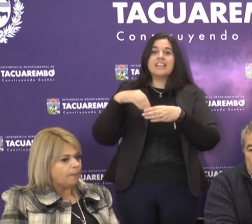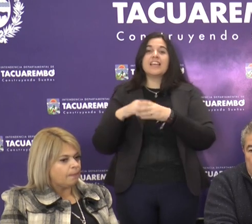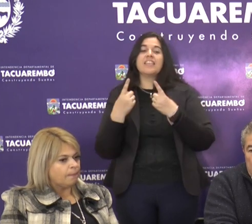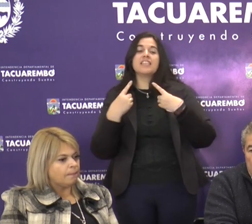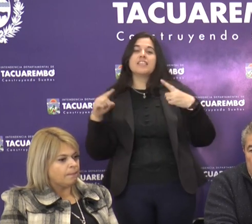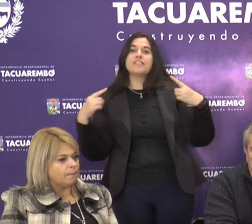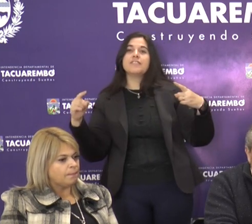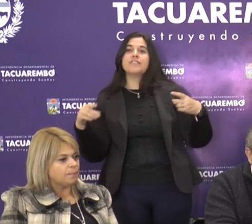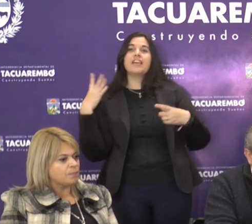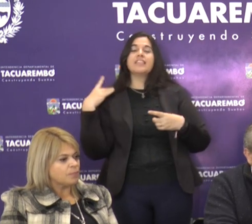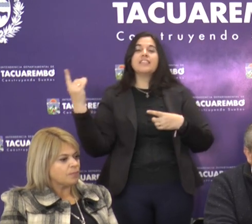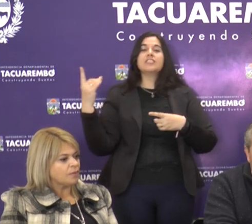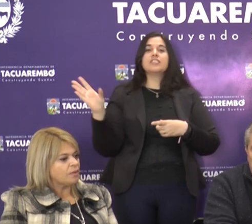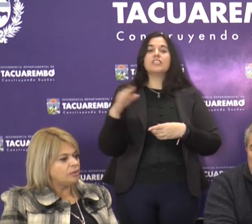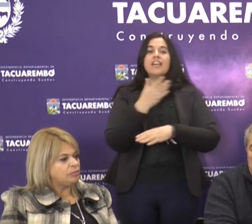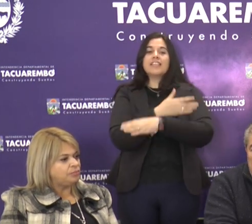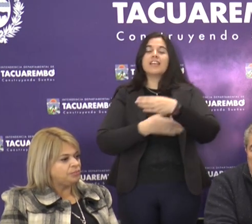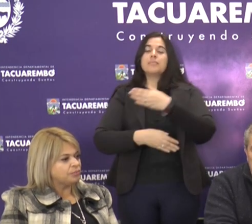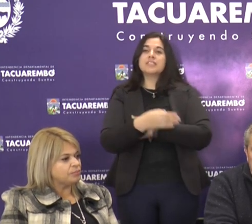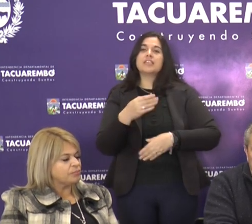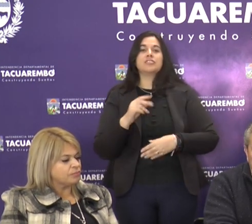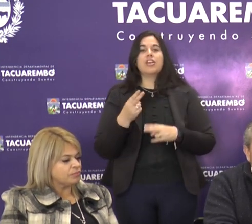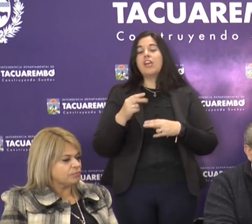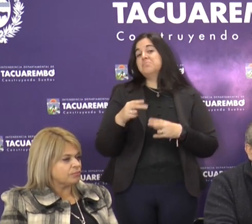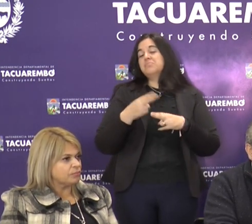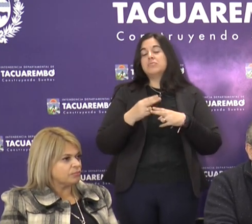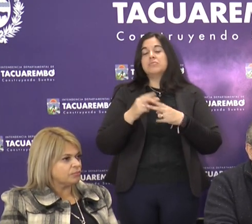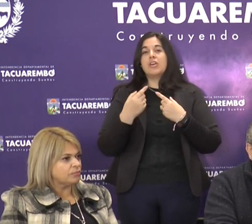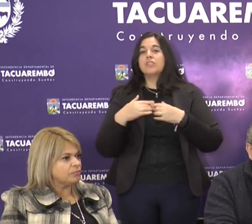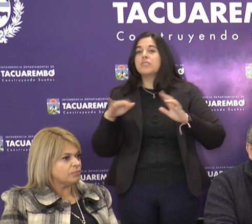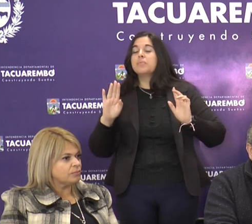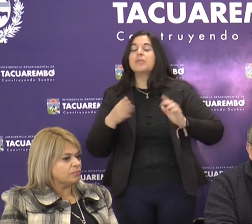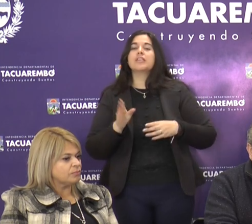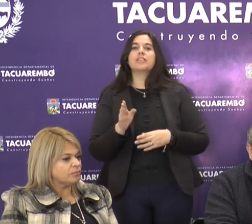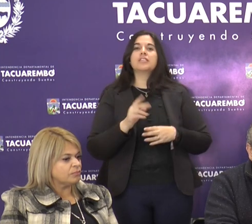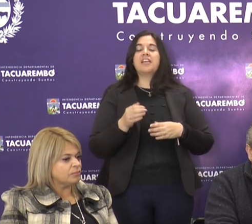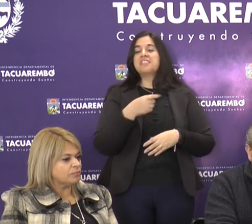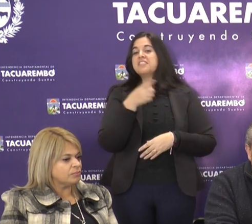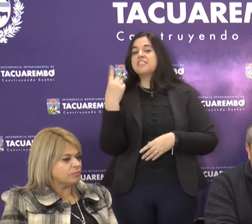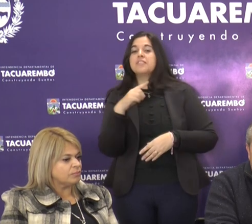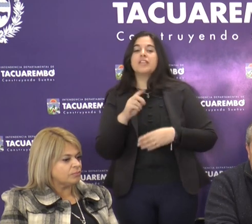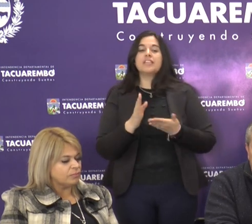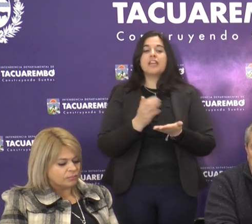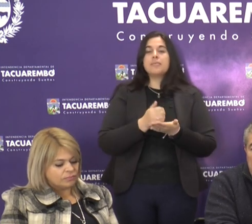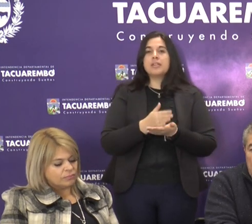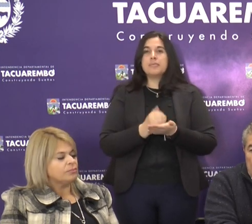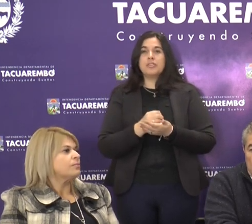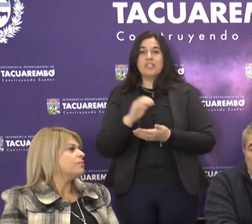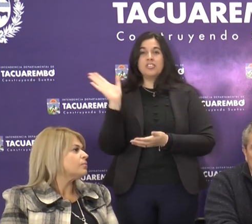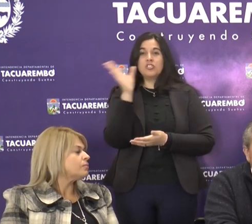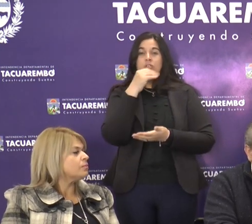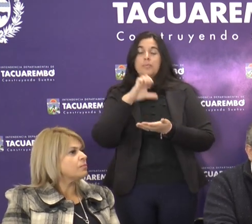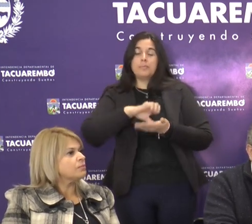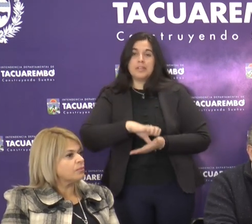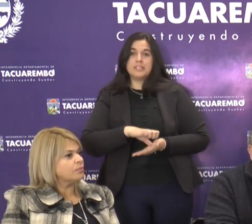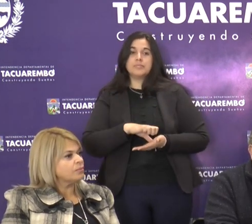diferentes direcciones de discapacidad, con el nombre que tengan, en los diferentes gobiernos departamentales del país, una comisión que asesora al